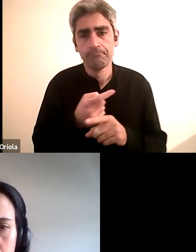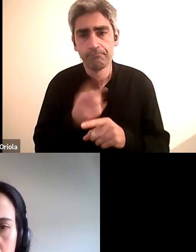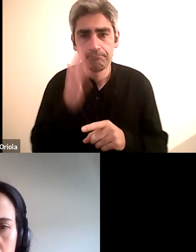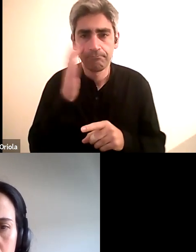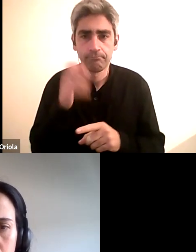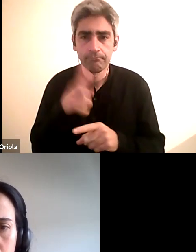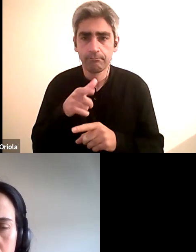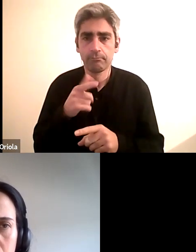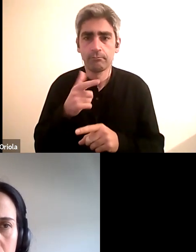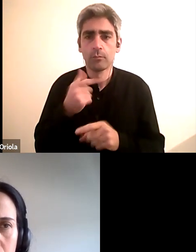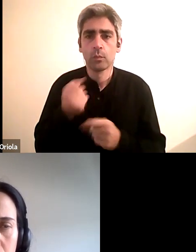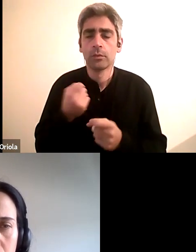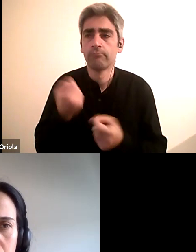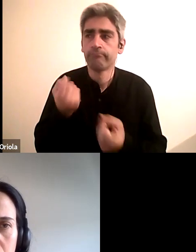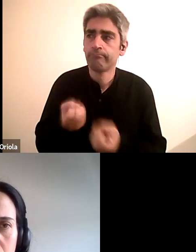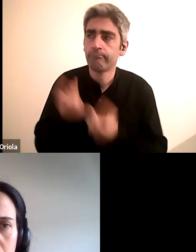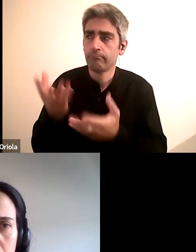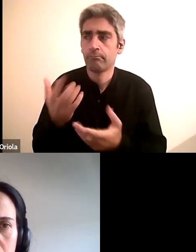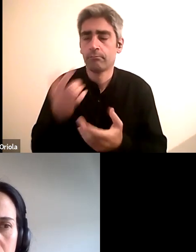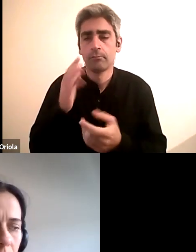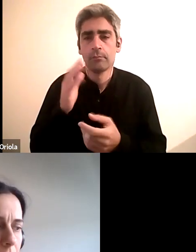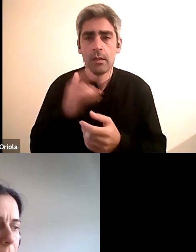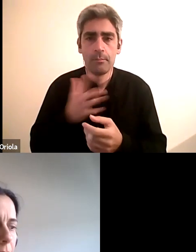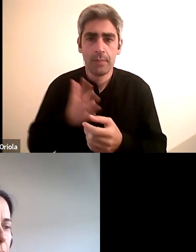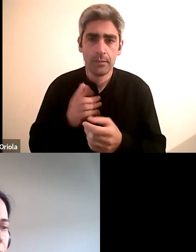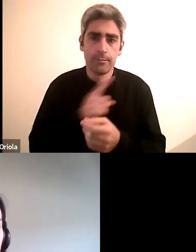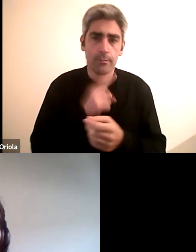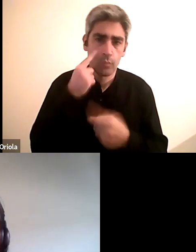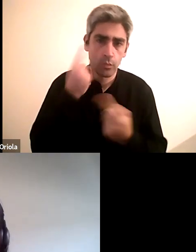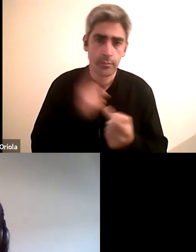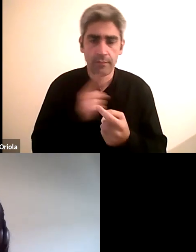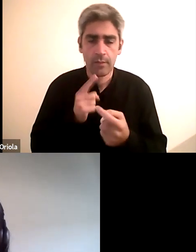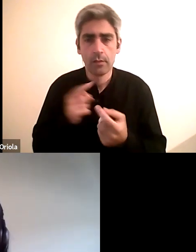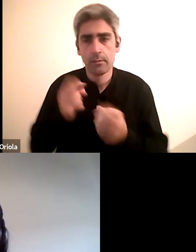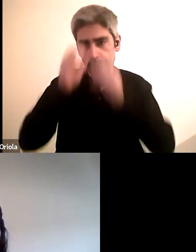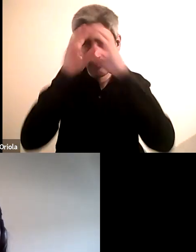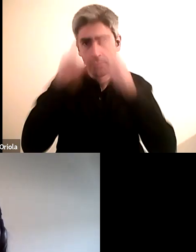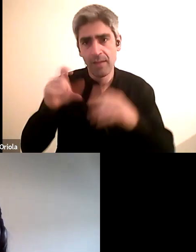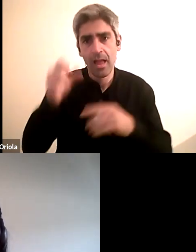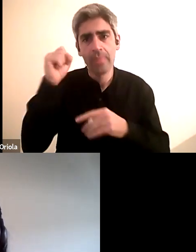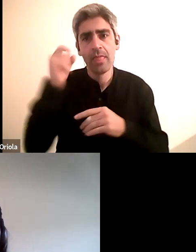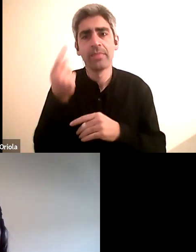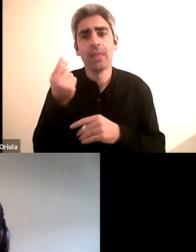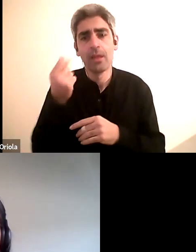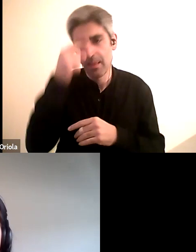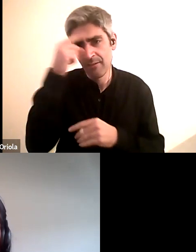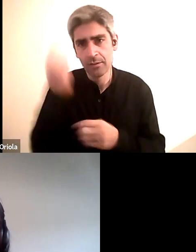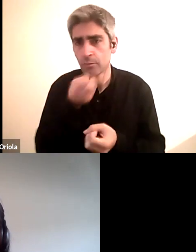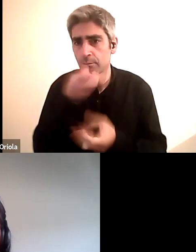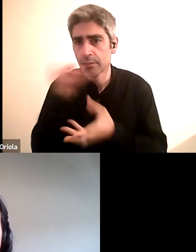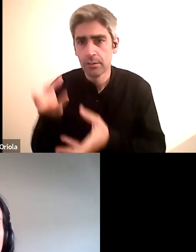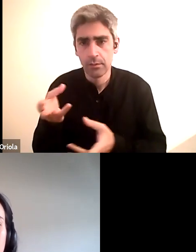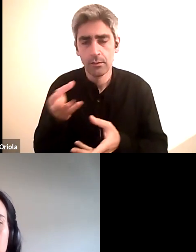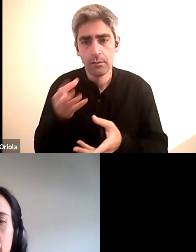é não conseguir passar para o empregador público e para o empregador privado a ideia de que vão ganhar dinheiro. Esta é uma ideia mais